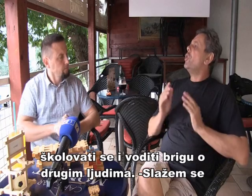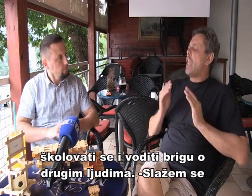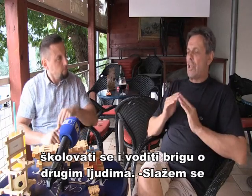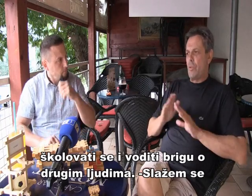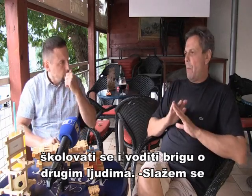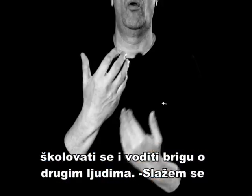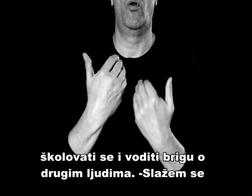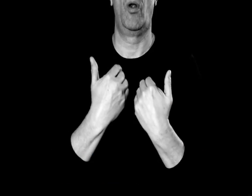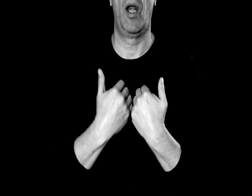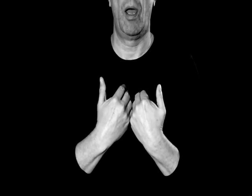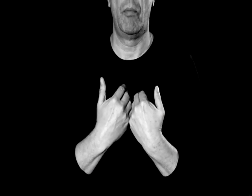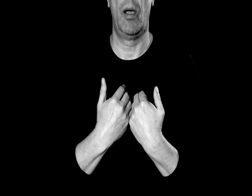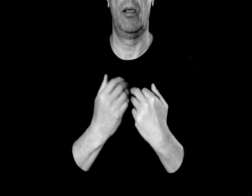snadim se.